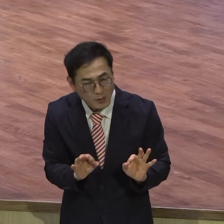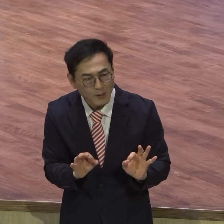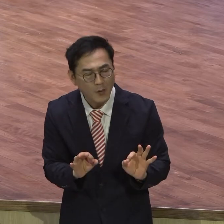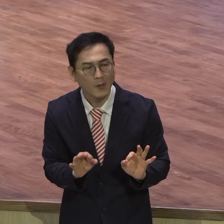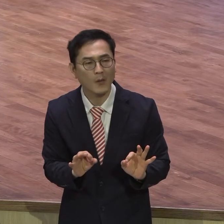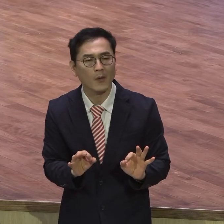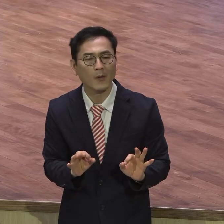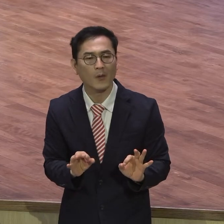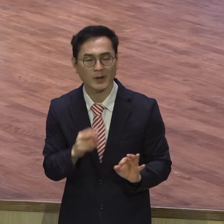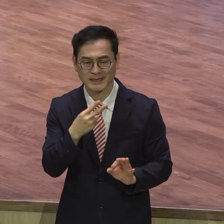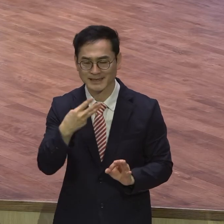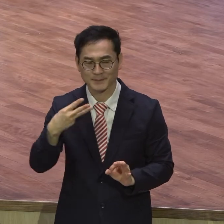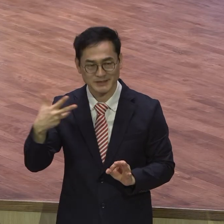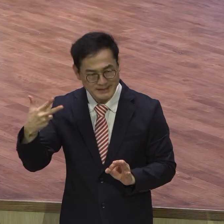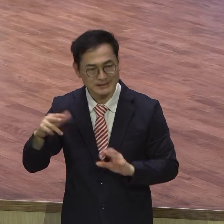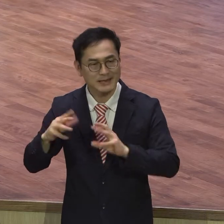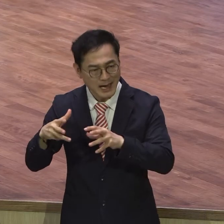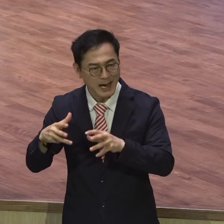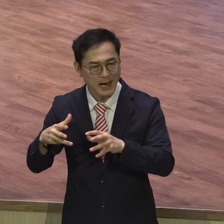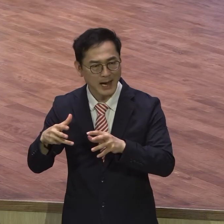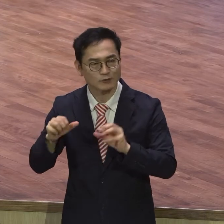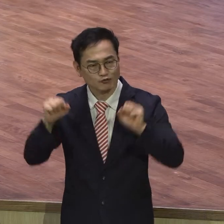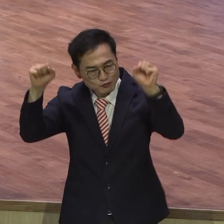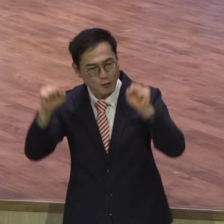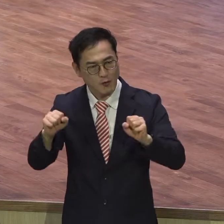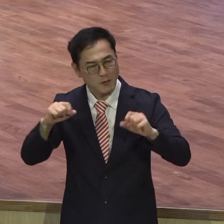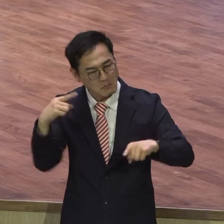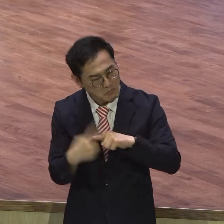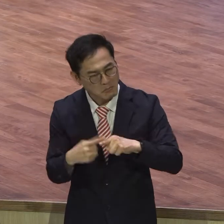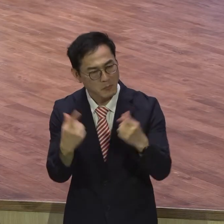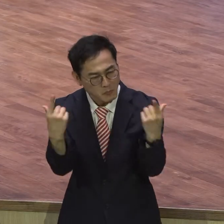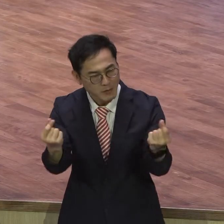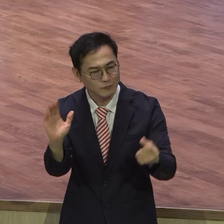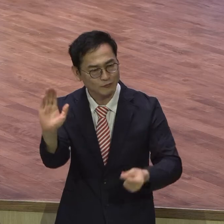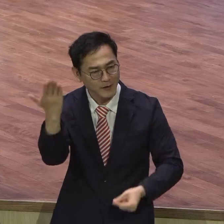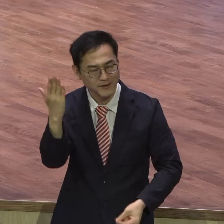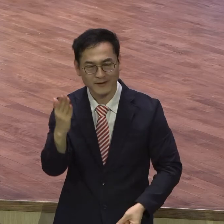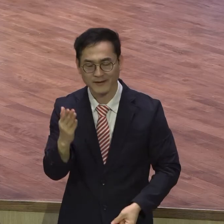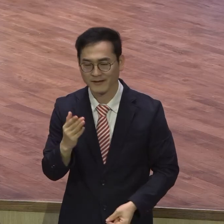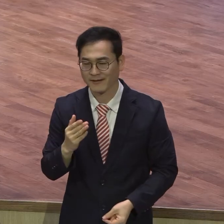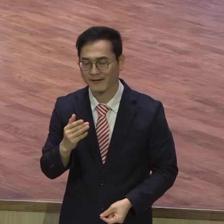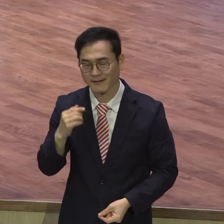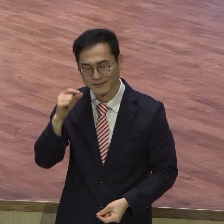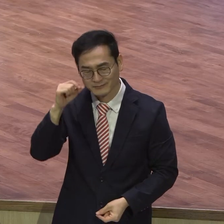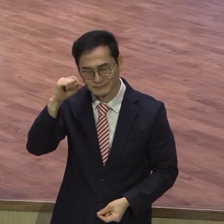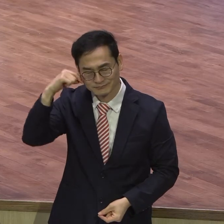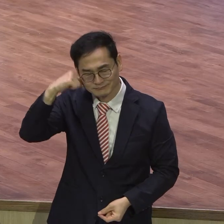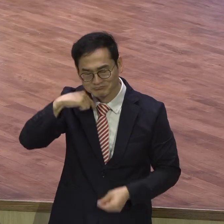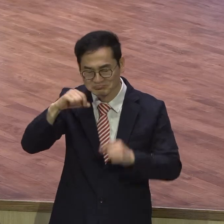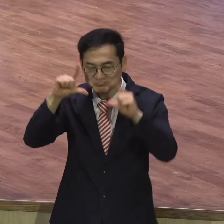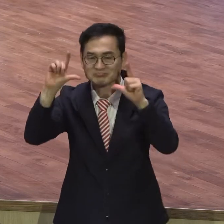과연 237 나라 살리는 운동이구나 하는 것을 처음 했다는 것입니다.